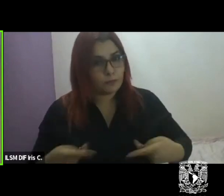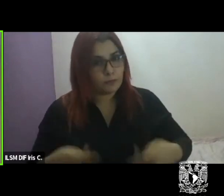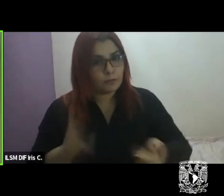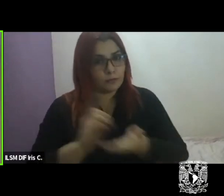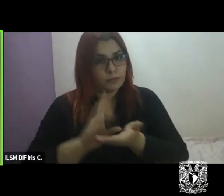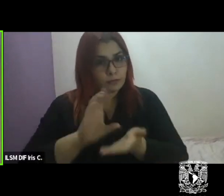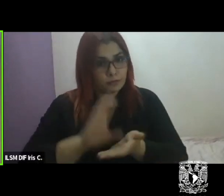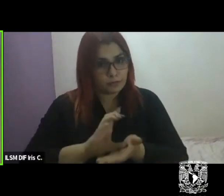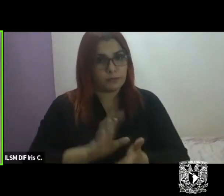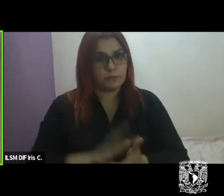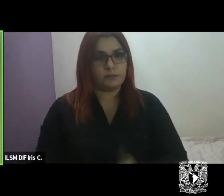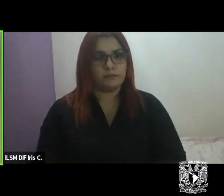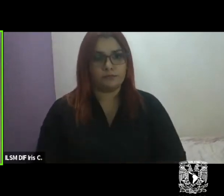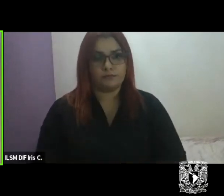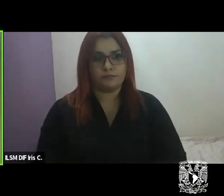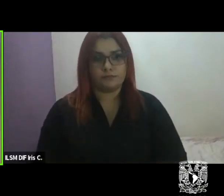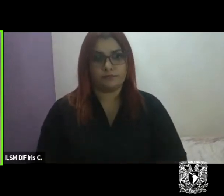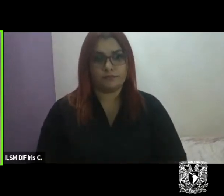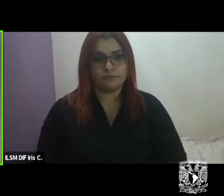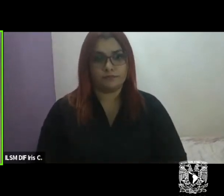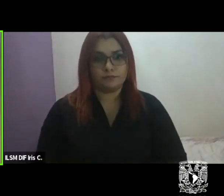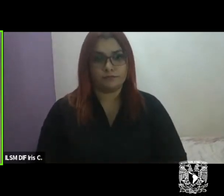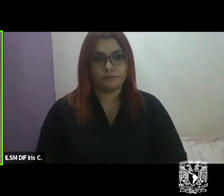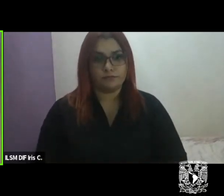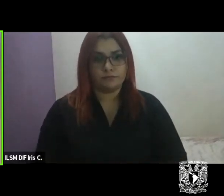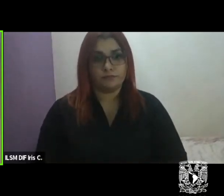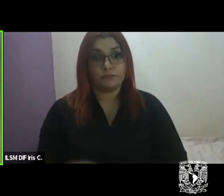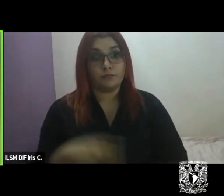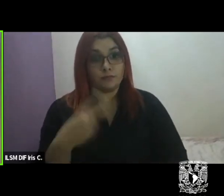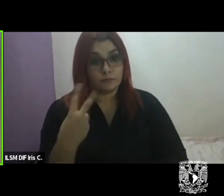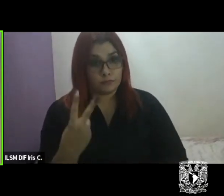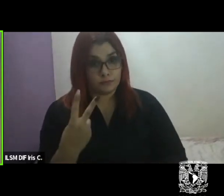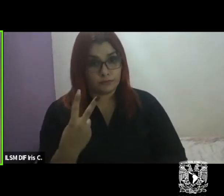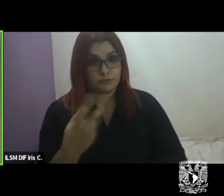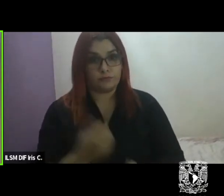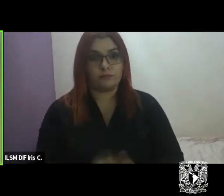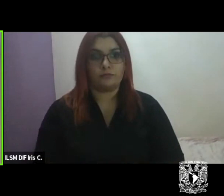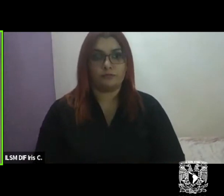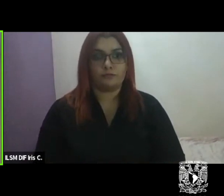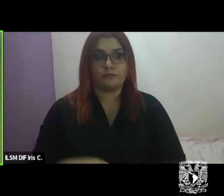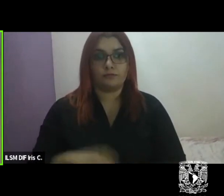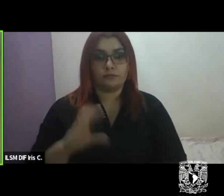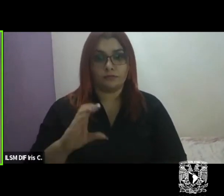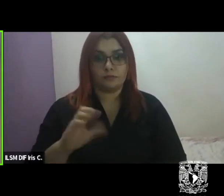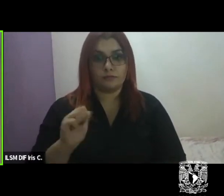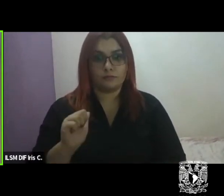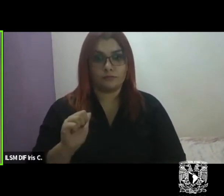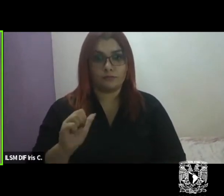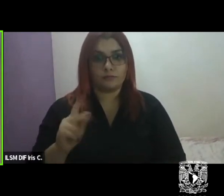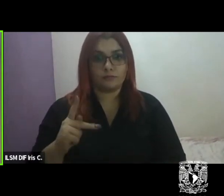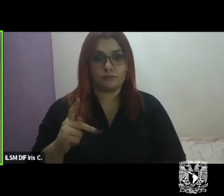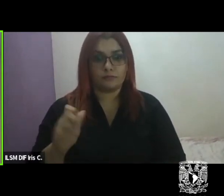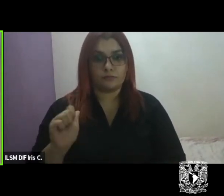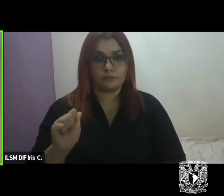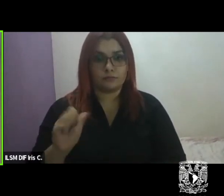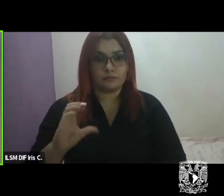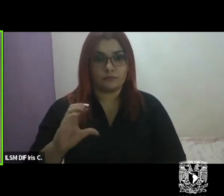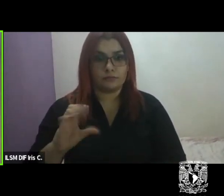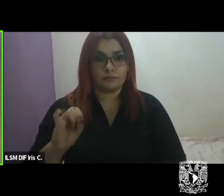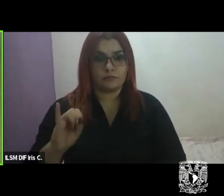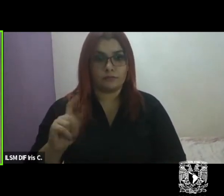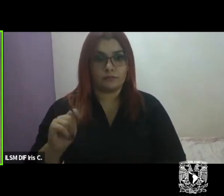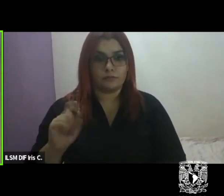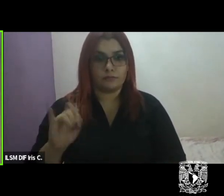exposición. El segundo de ellos es el capacitismo, que nos remite a un sistema de